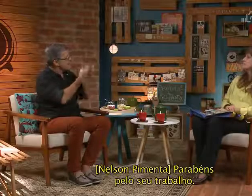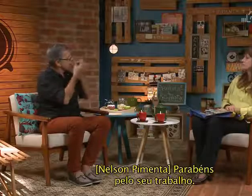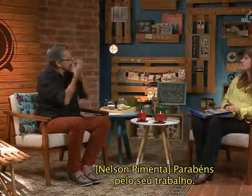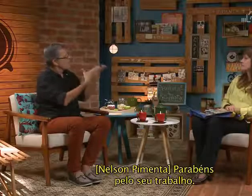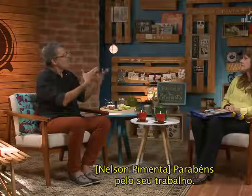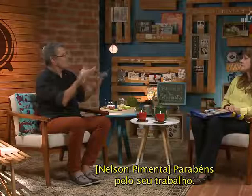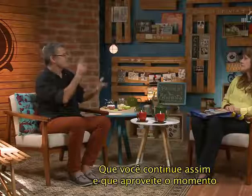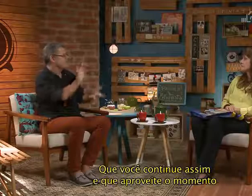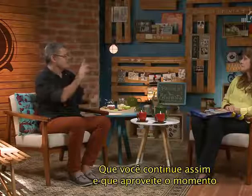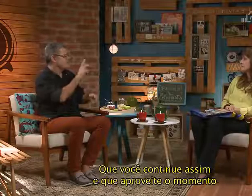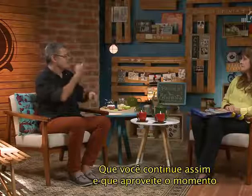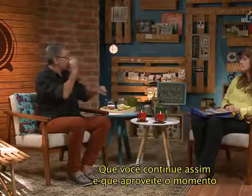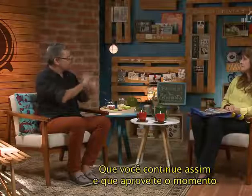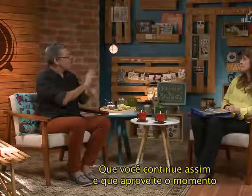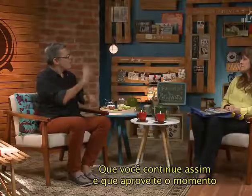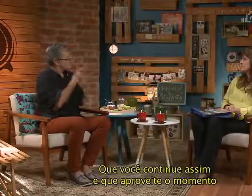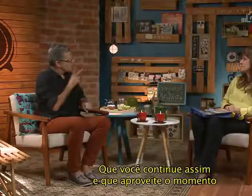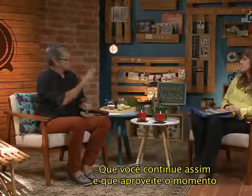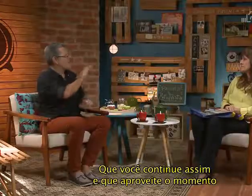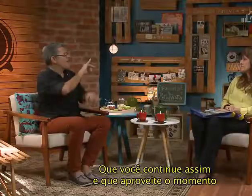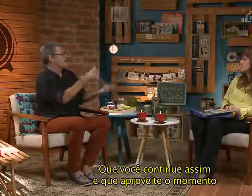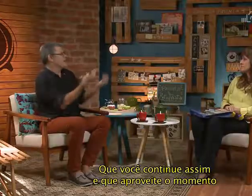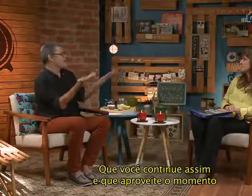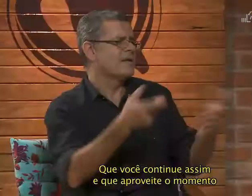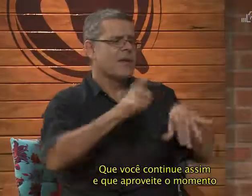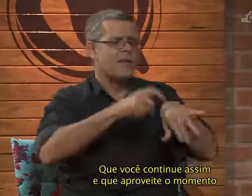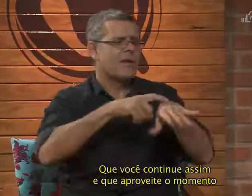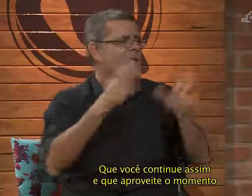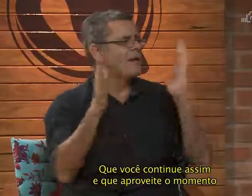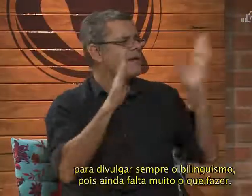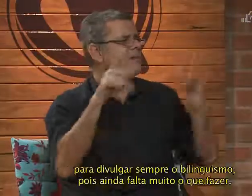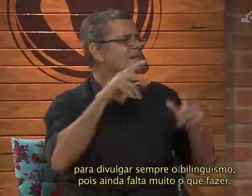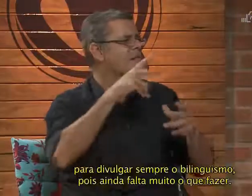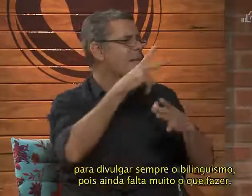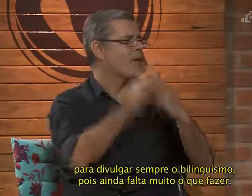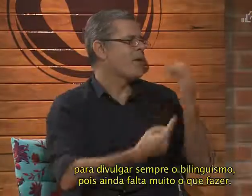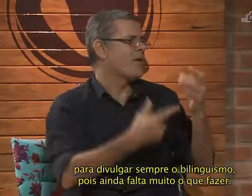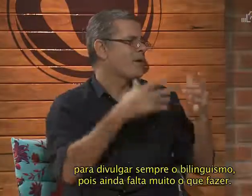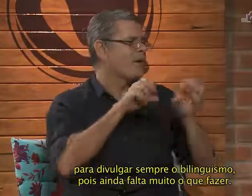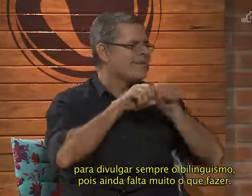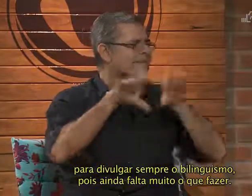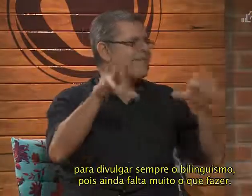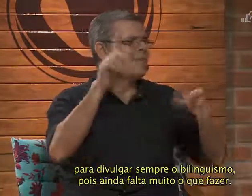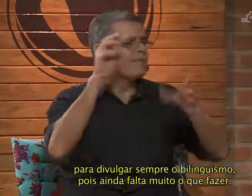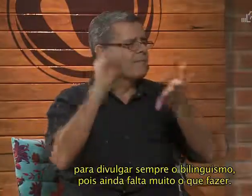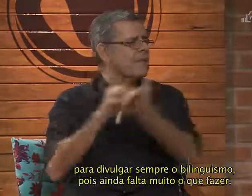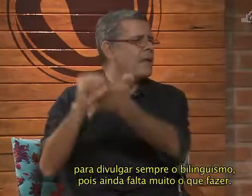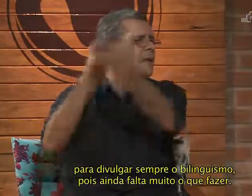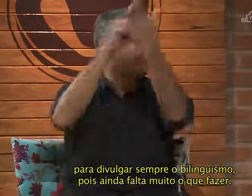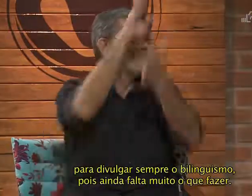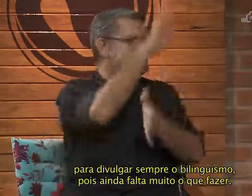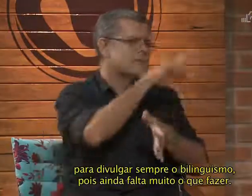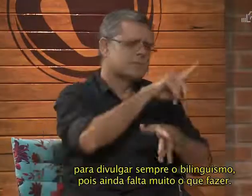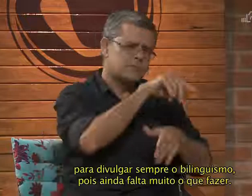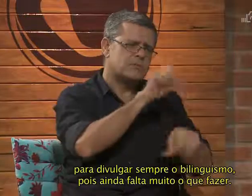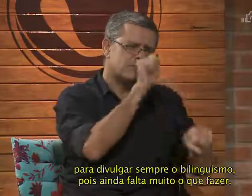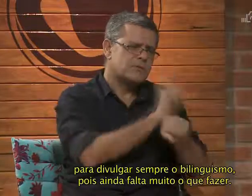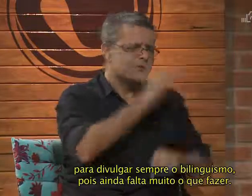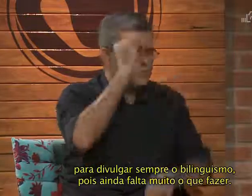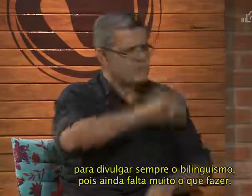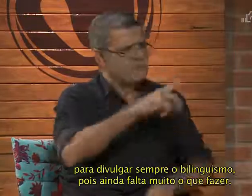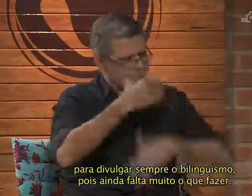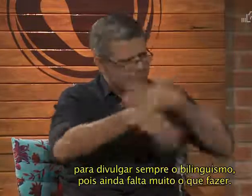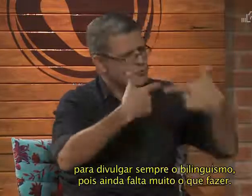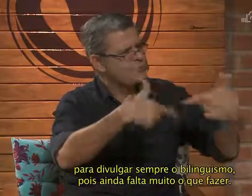Parabéns pelo seu trabalho. Que você continue assim e que aproveite o momento para divulgar sempre o bilinguismo, pois ainda